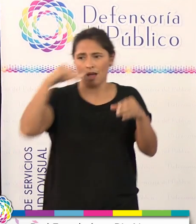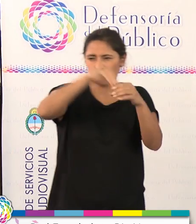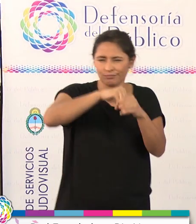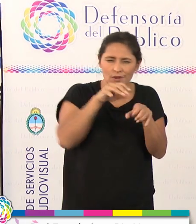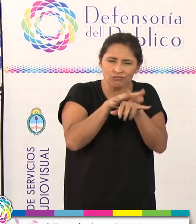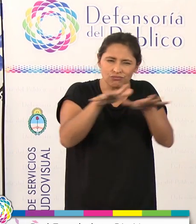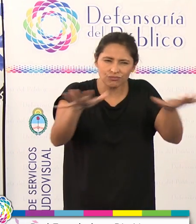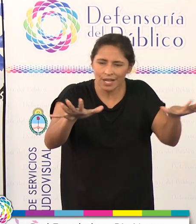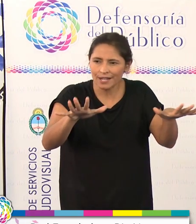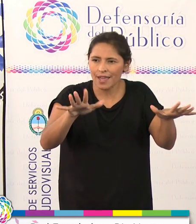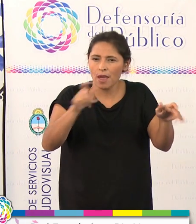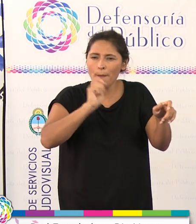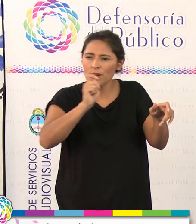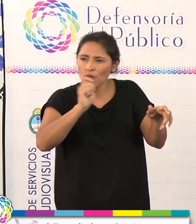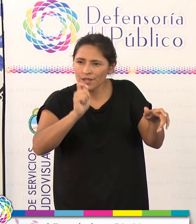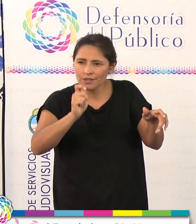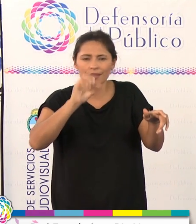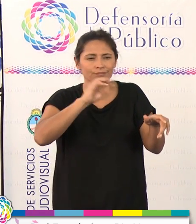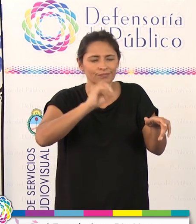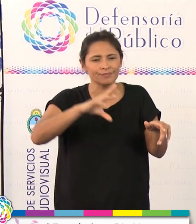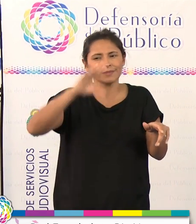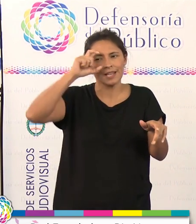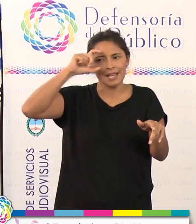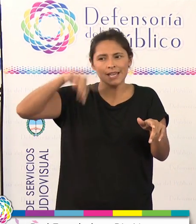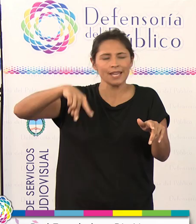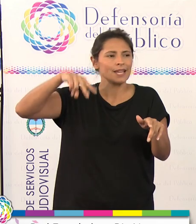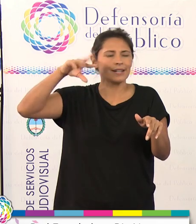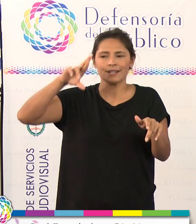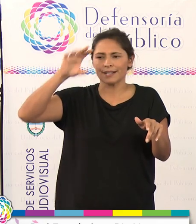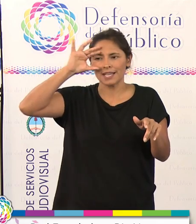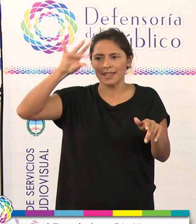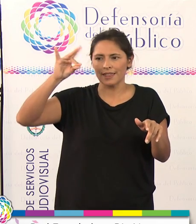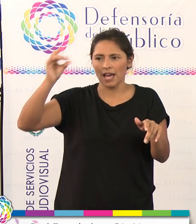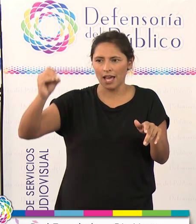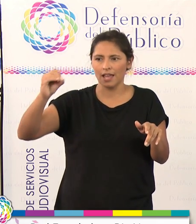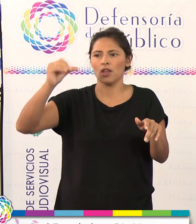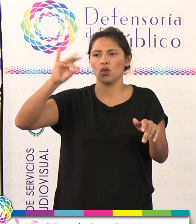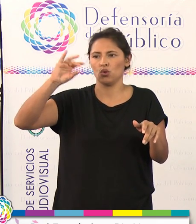red de periodistas de todo el país que estamos preocupados por